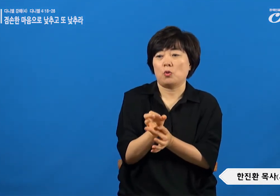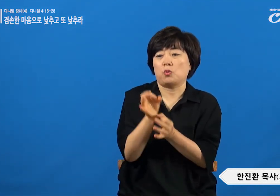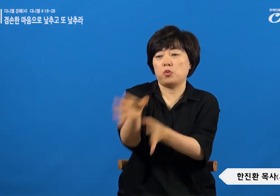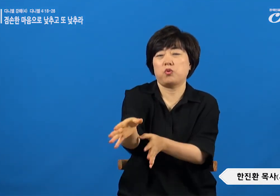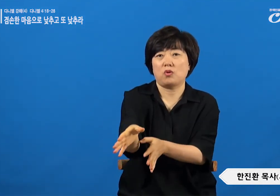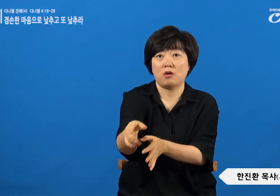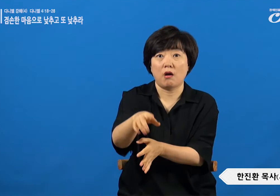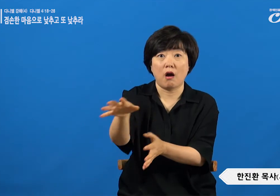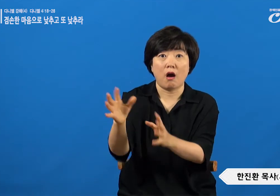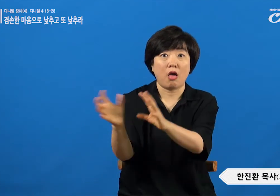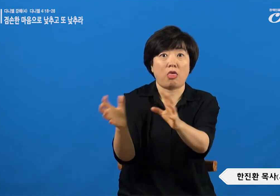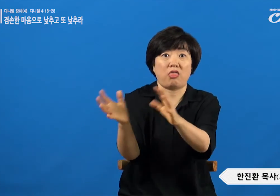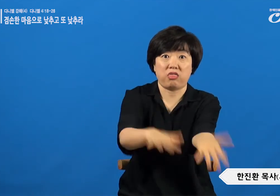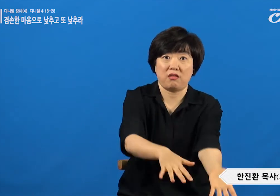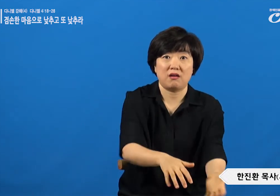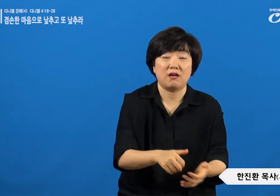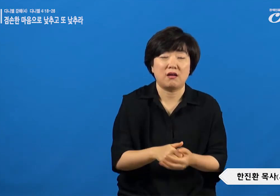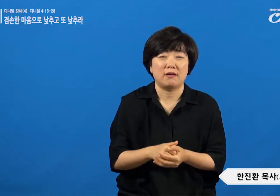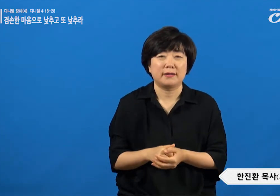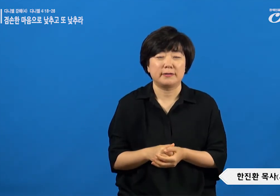이 교만을 어찌해야 합니까?